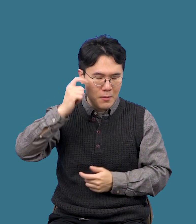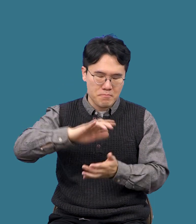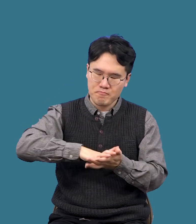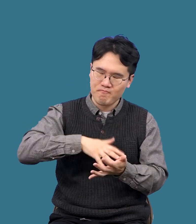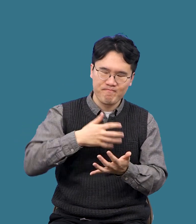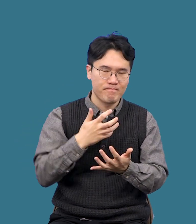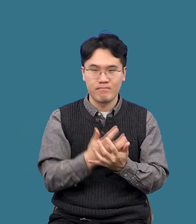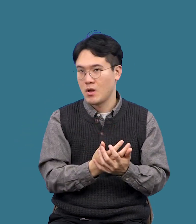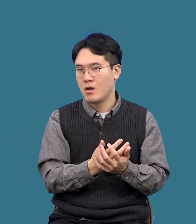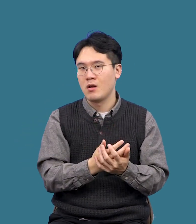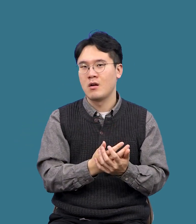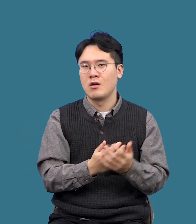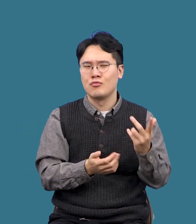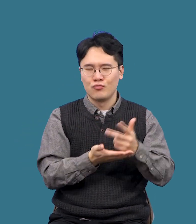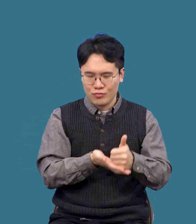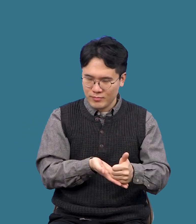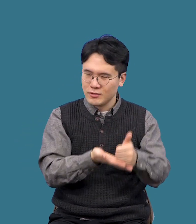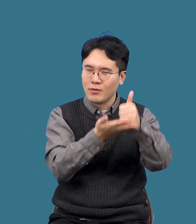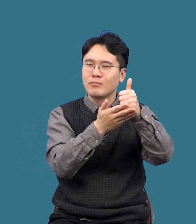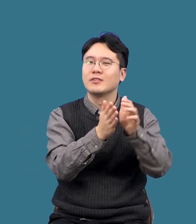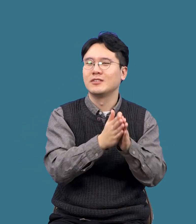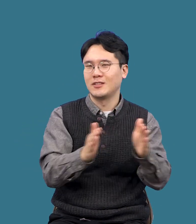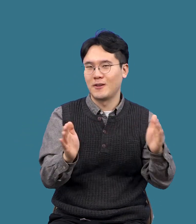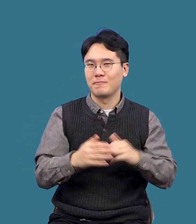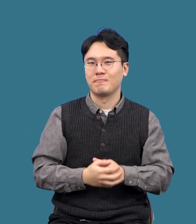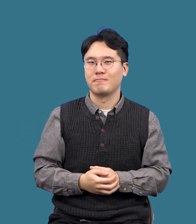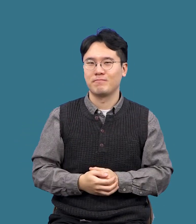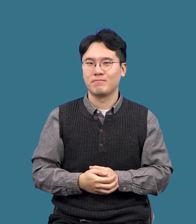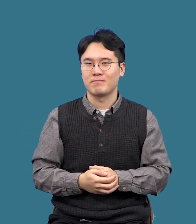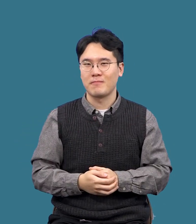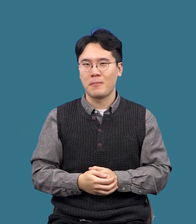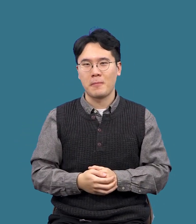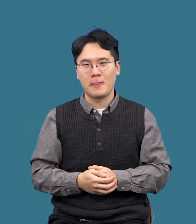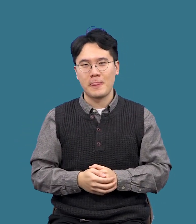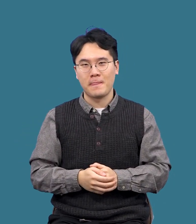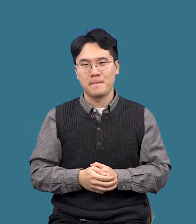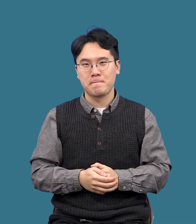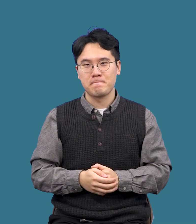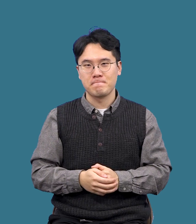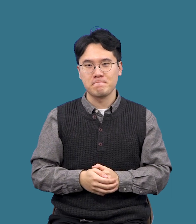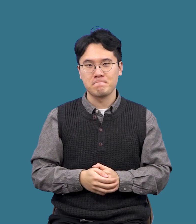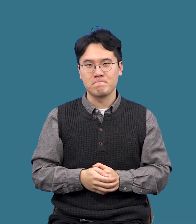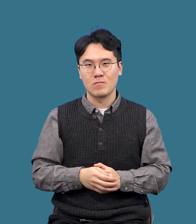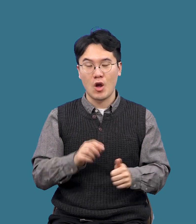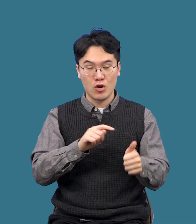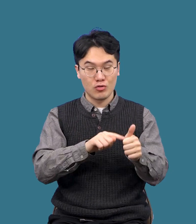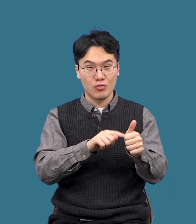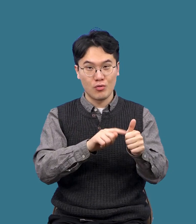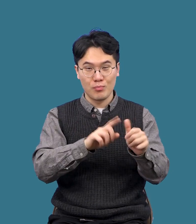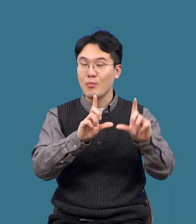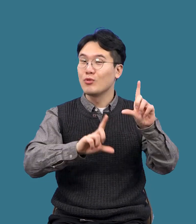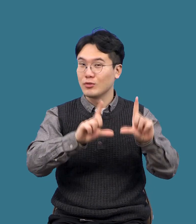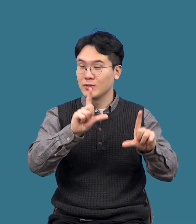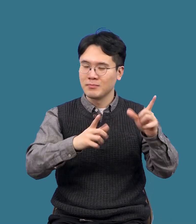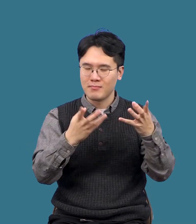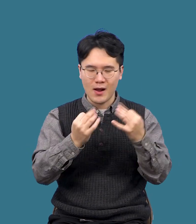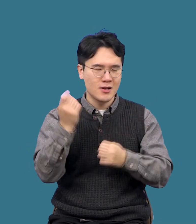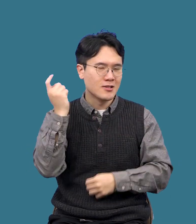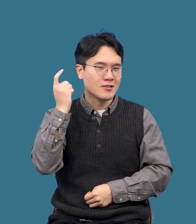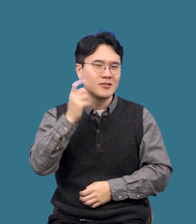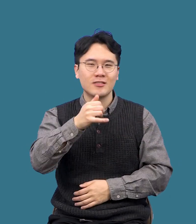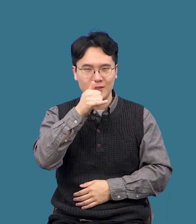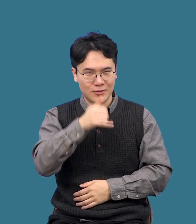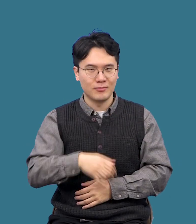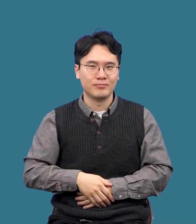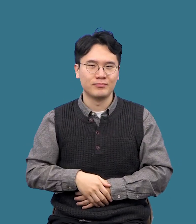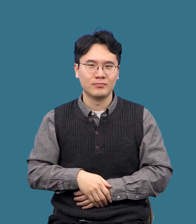사람들. 우리는 이런 영적 지도자들의 스토리를 많이 듣잖아요. 바울도 그랬고 어거스틴도